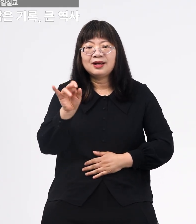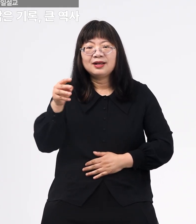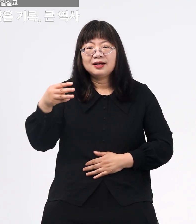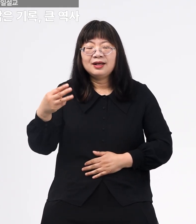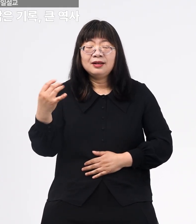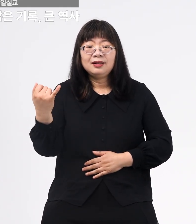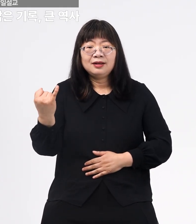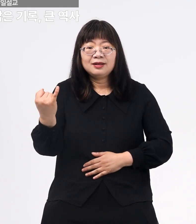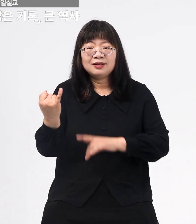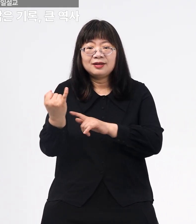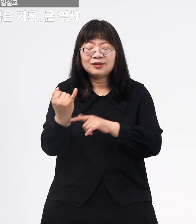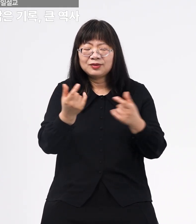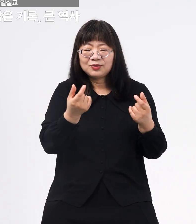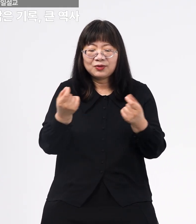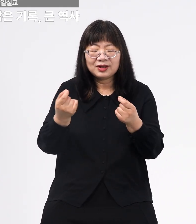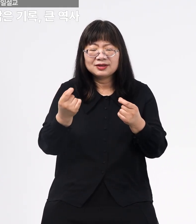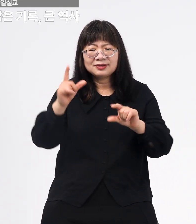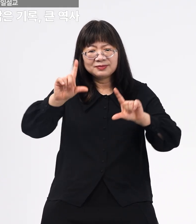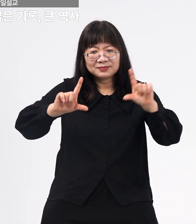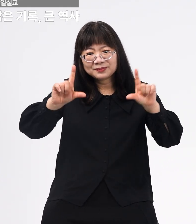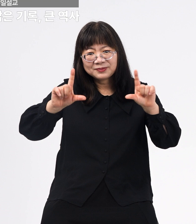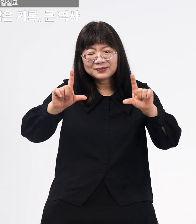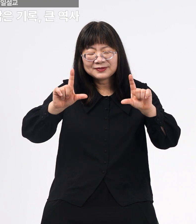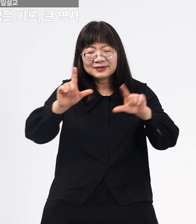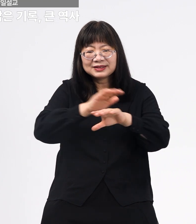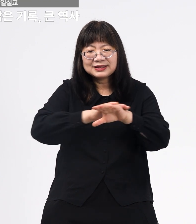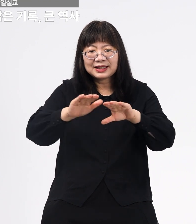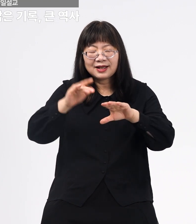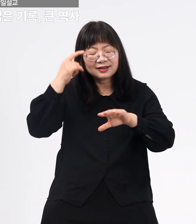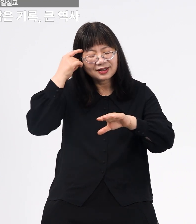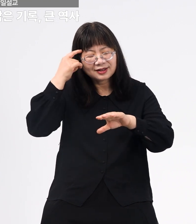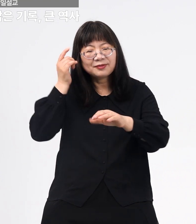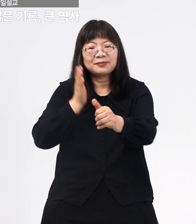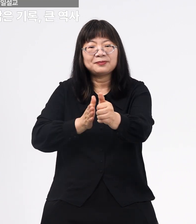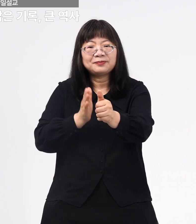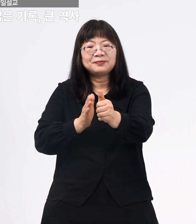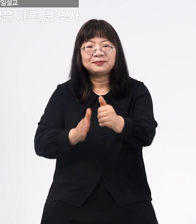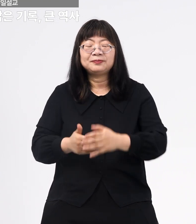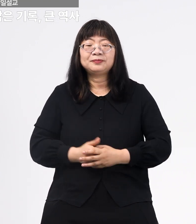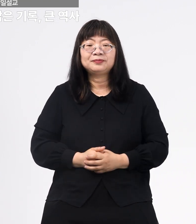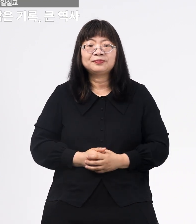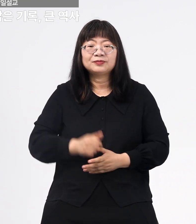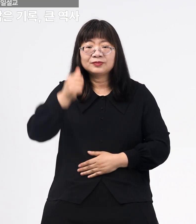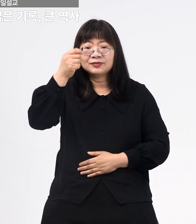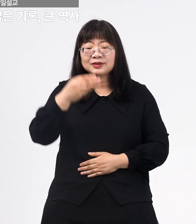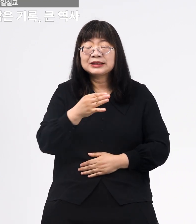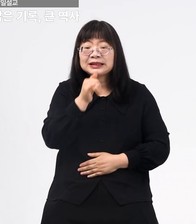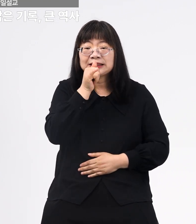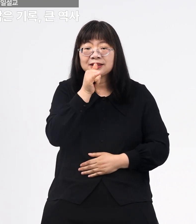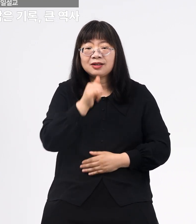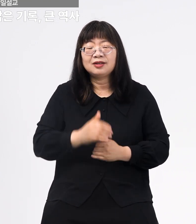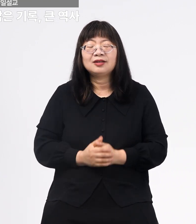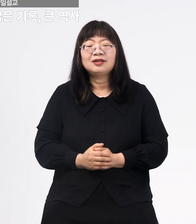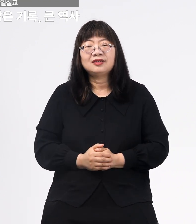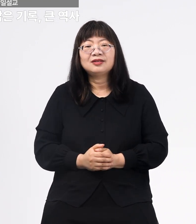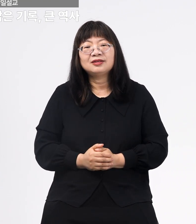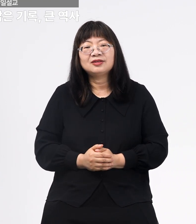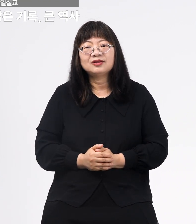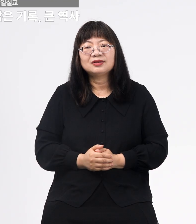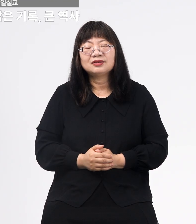야엘이라는 여인의 공통 분모를 가만히 생각을 해봐야 돼요. 몇 가지가 있죠. 첫째, 둘